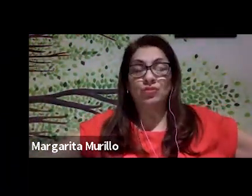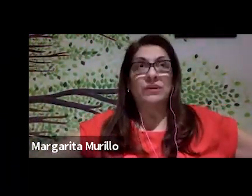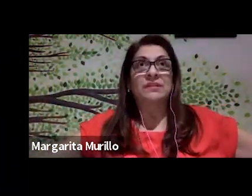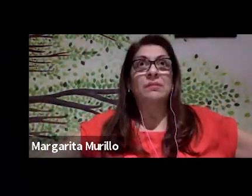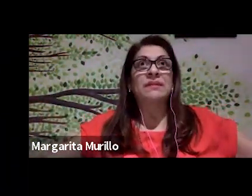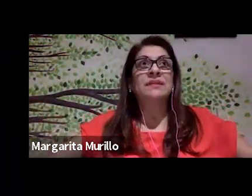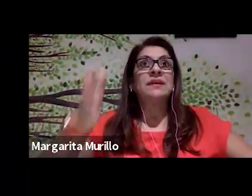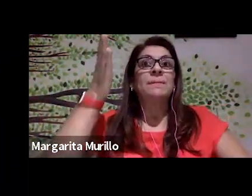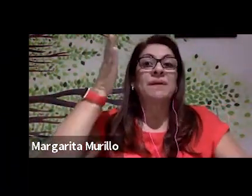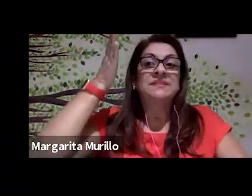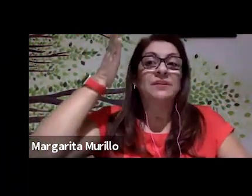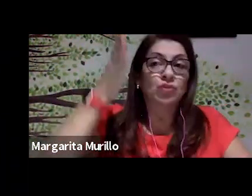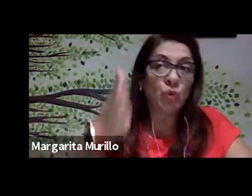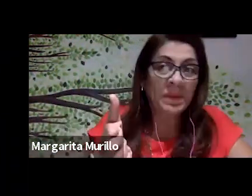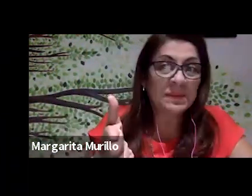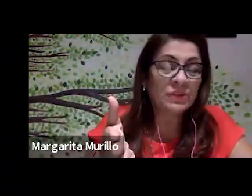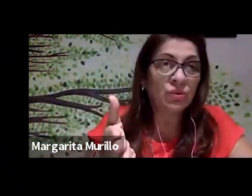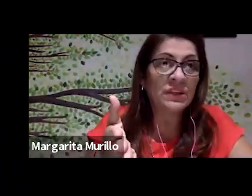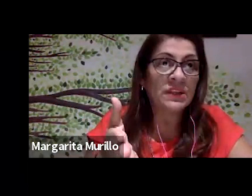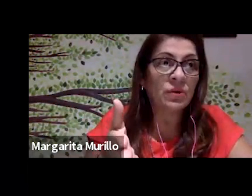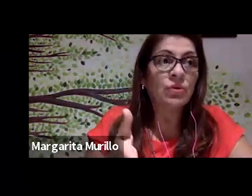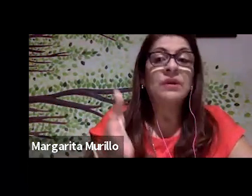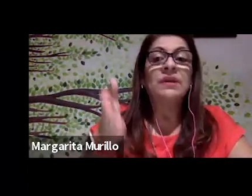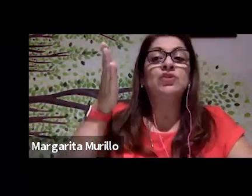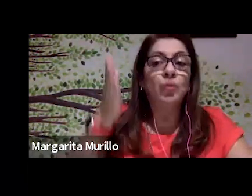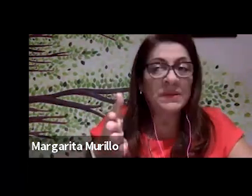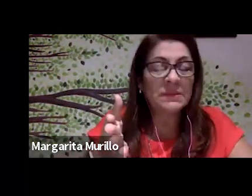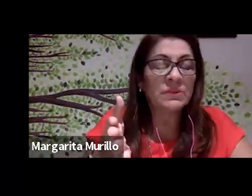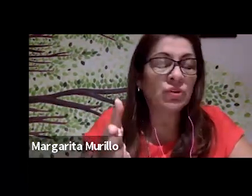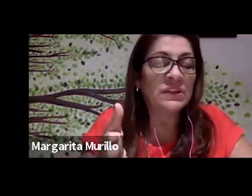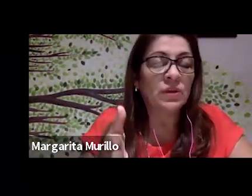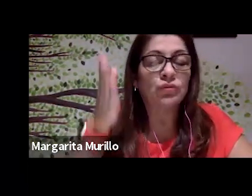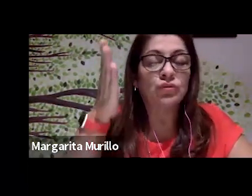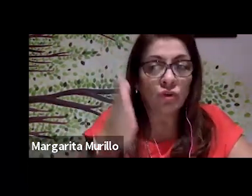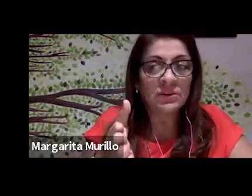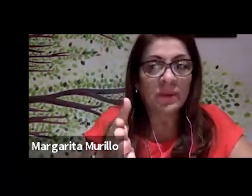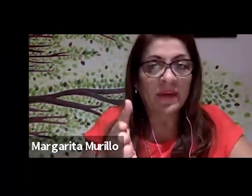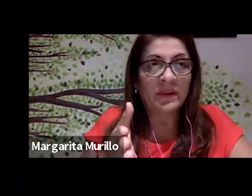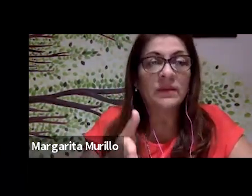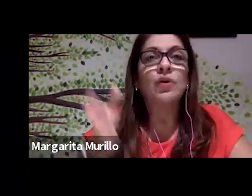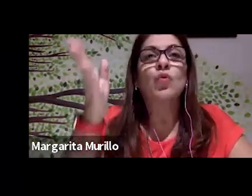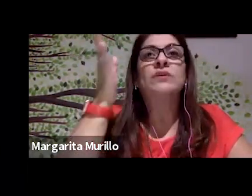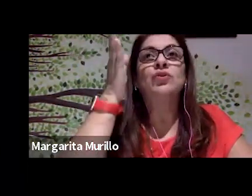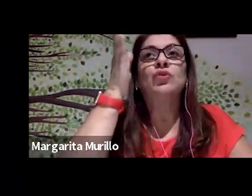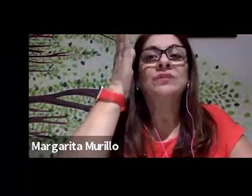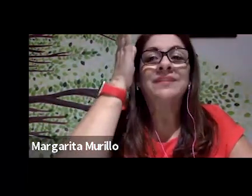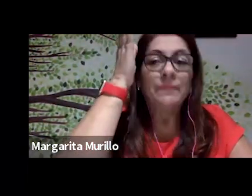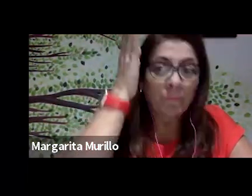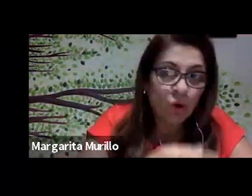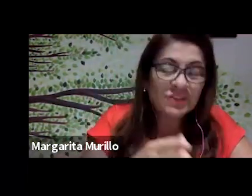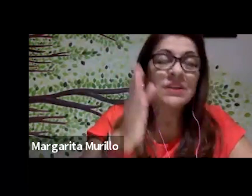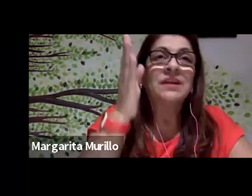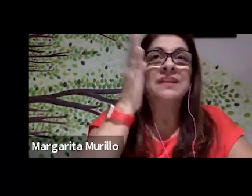de amarnos colectivamente va a ser tu pensamiento crítico y tu pensamiento crítico solo se va a dar Cuando